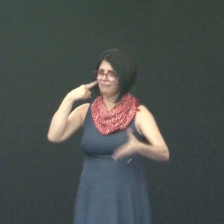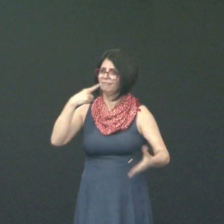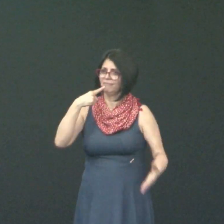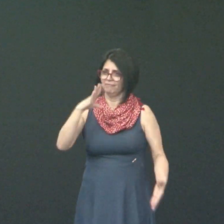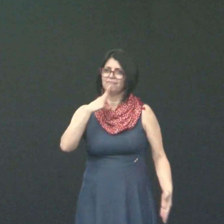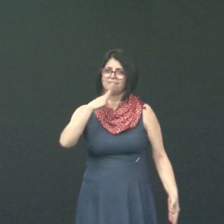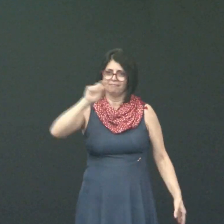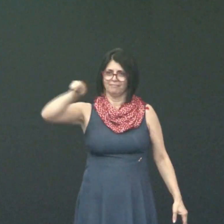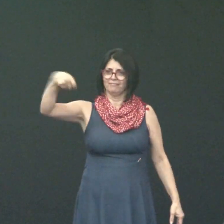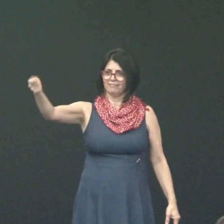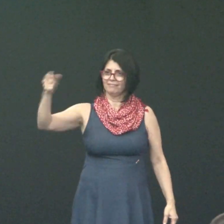Vejam.